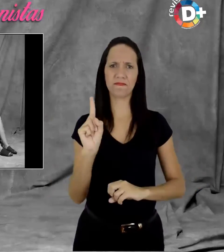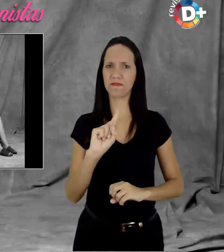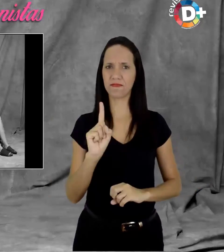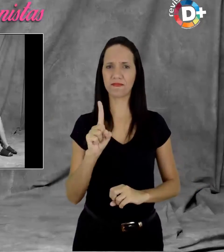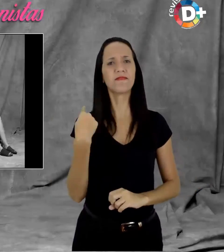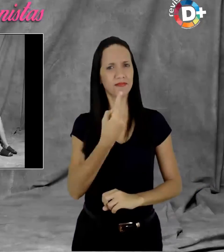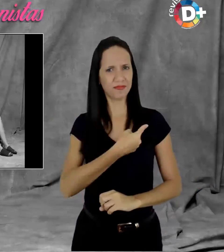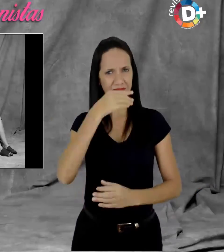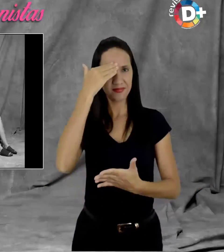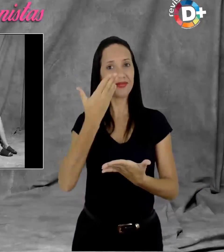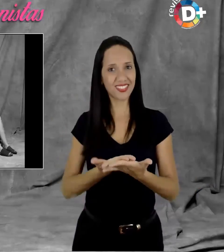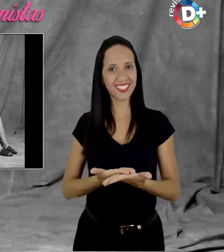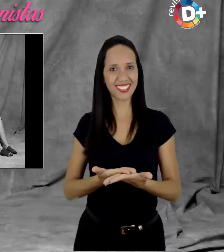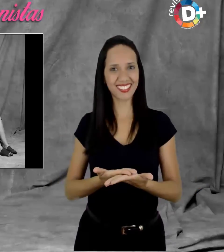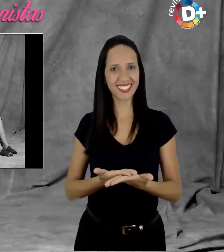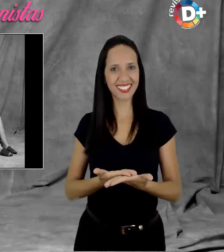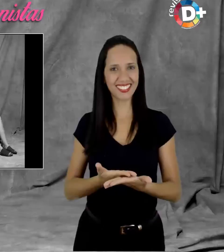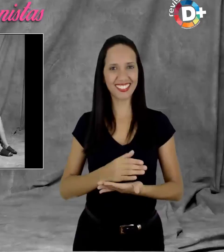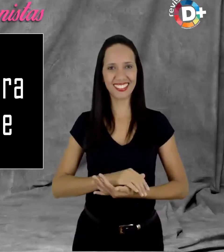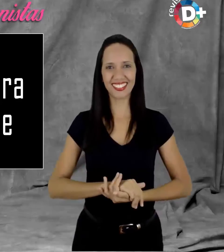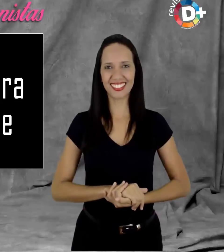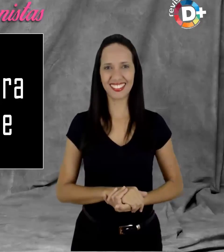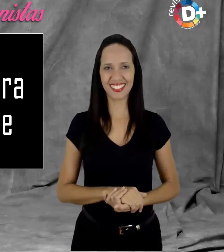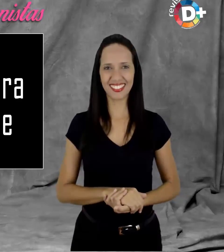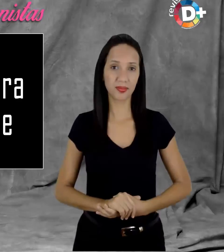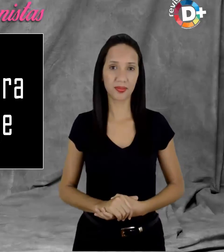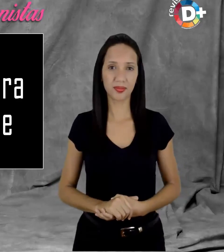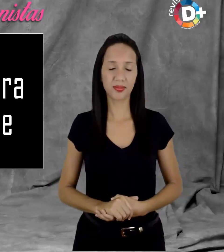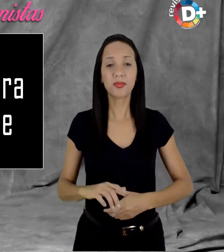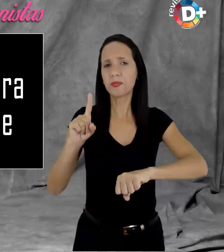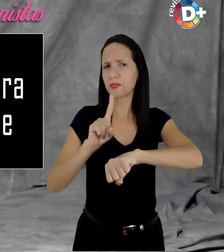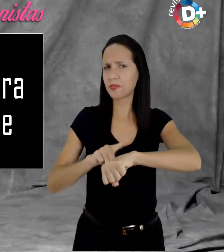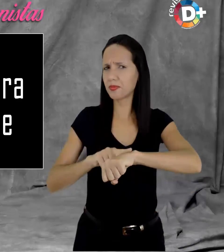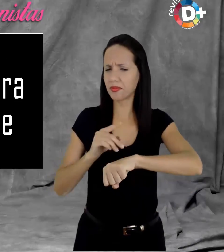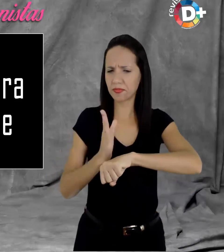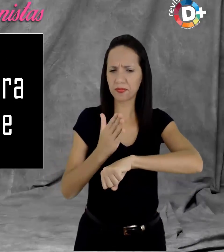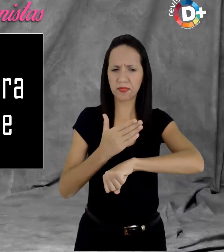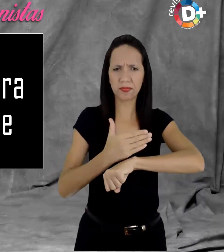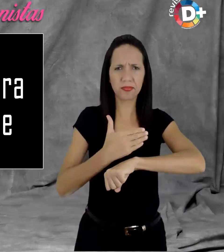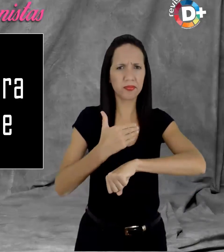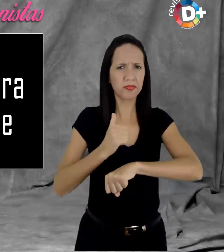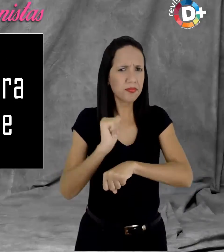nem reparam. A gente acredita. O tempo não para, a mudança